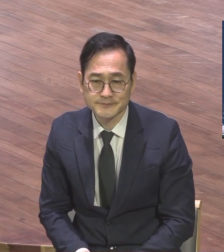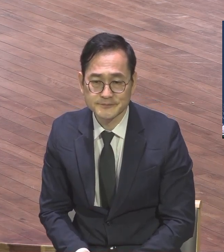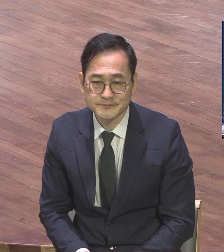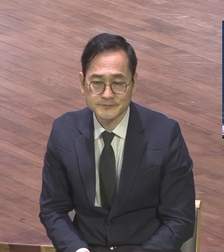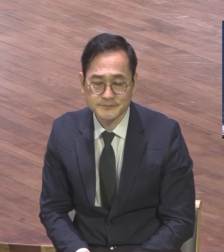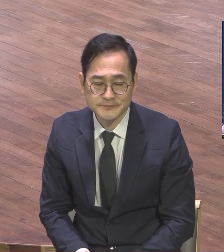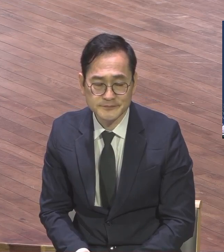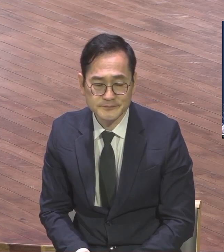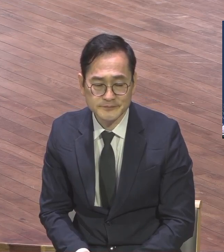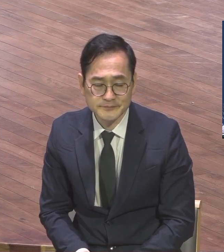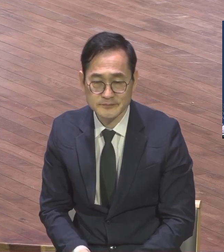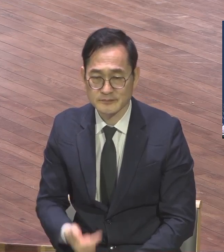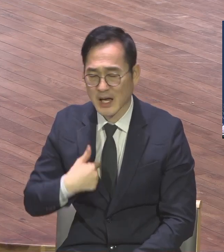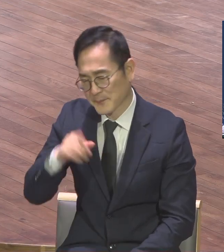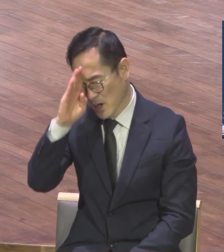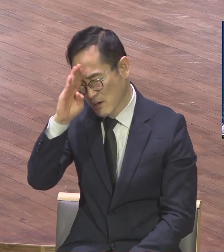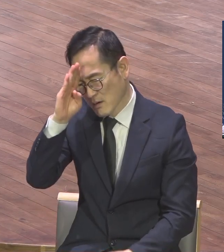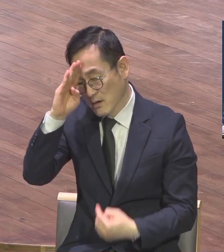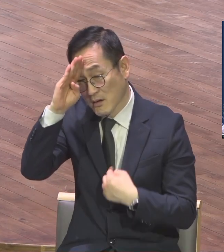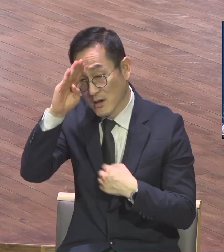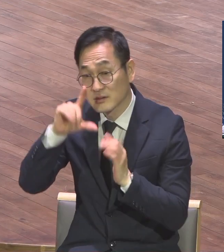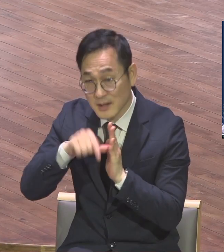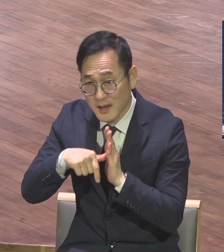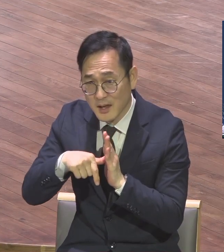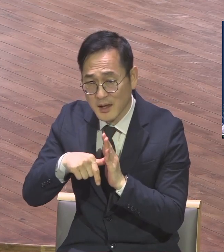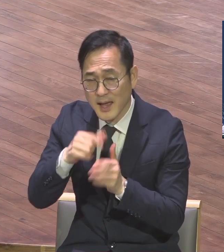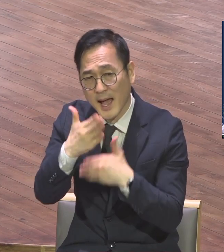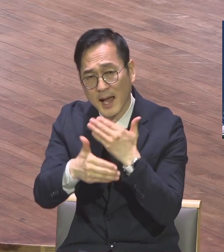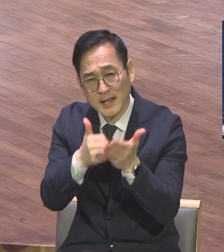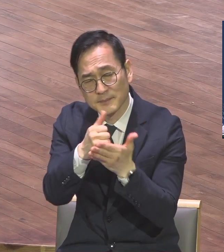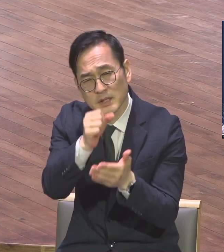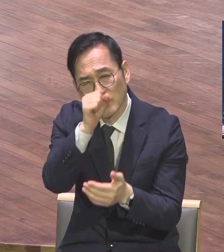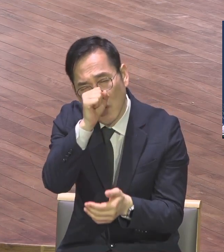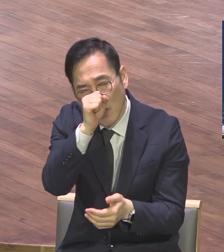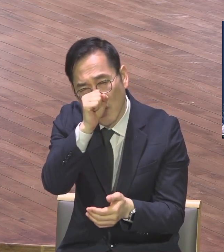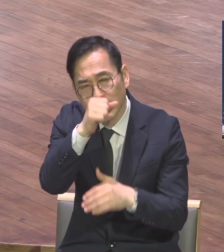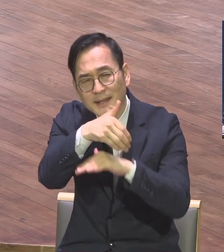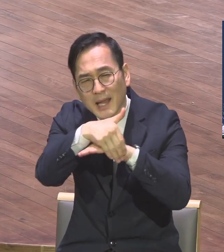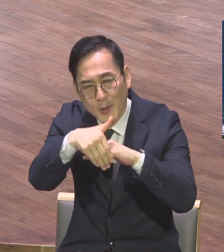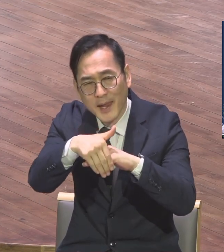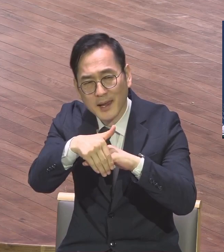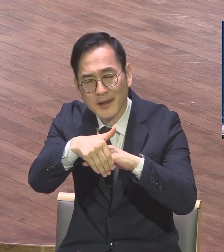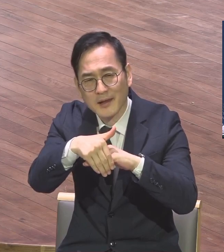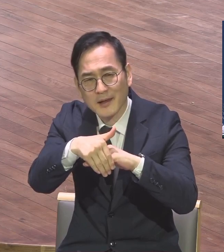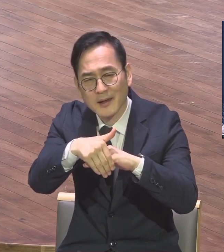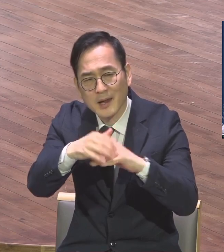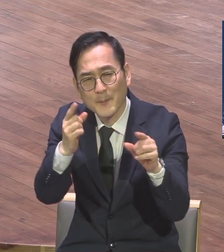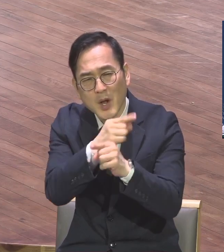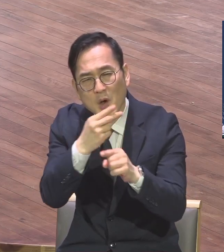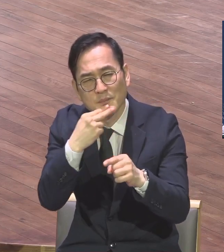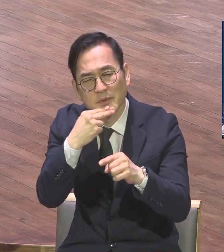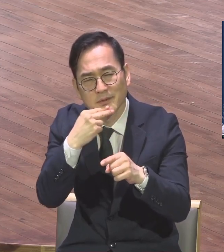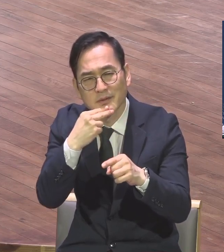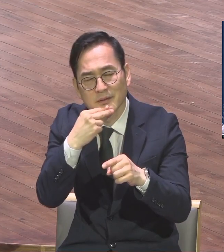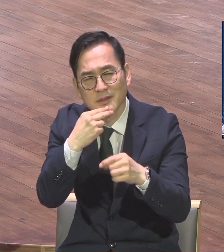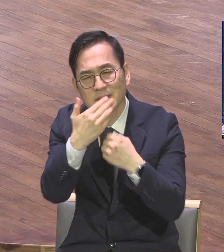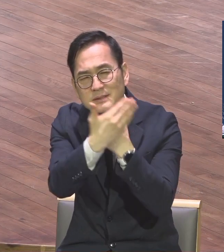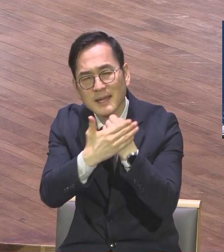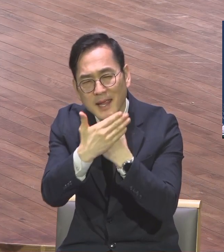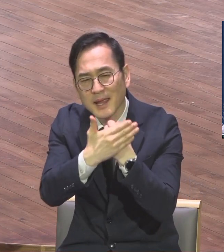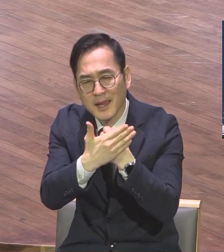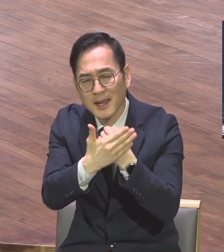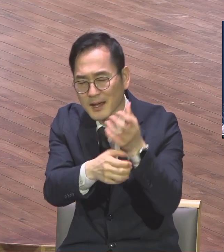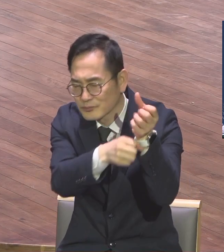저는 병고의 고통을 당하면서도 하나님의 선하심과 그 불변하심과 그 언약을 붙잡고